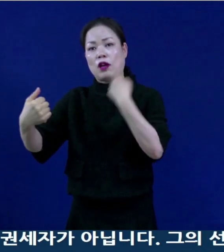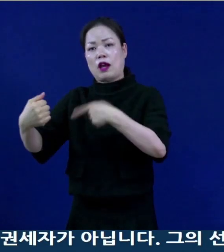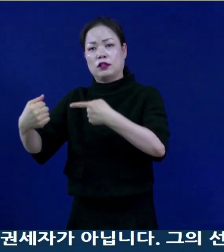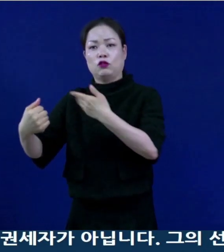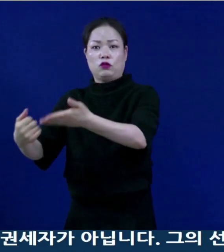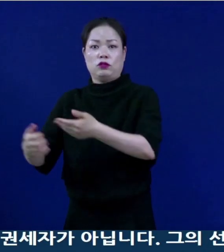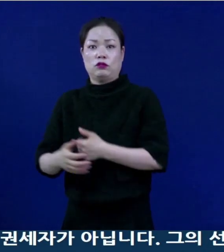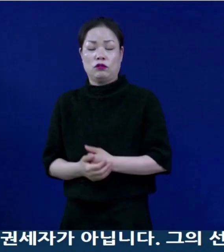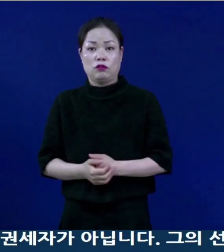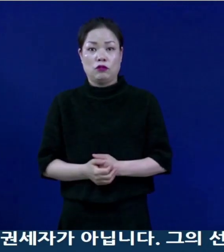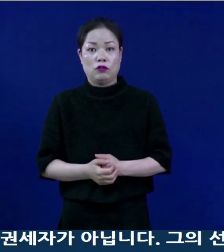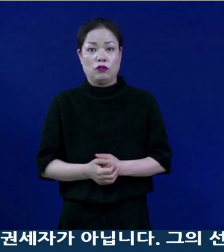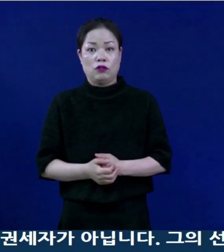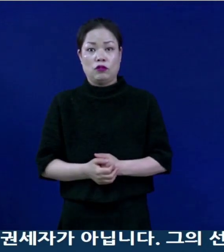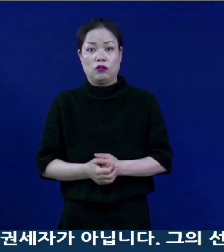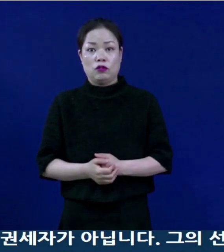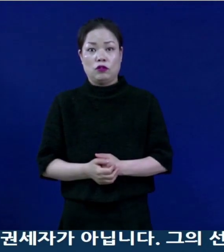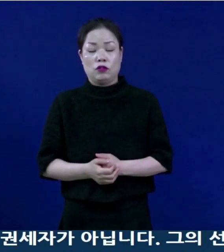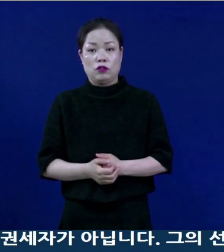있습니다.